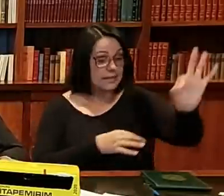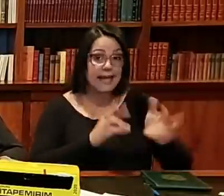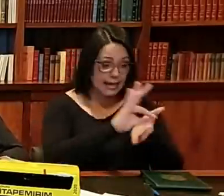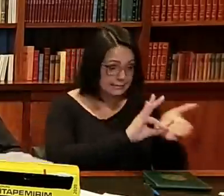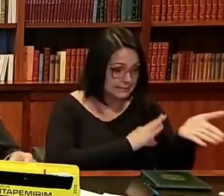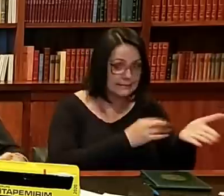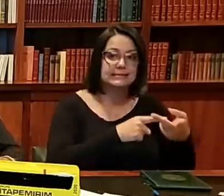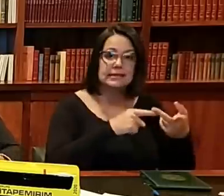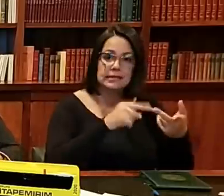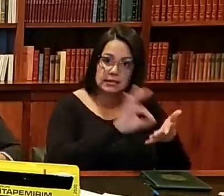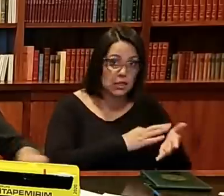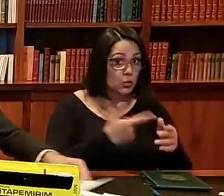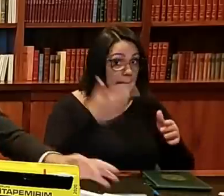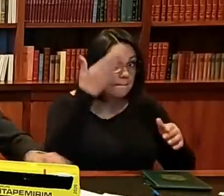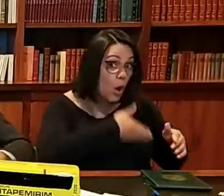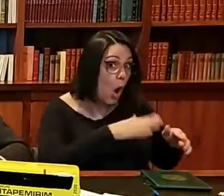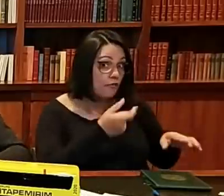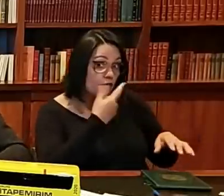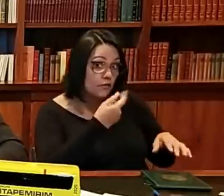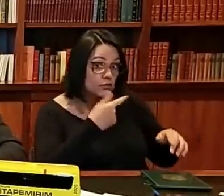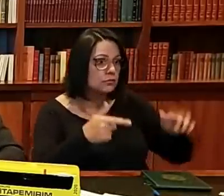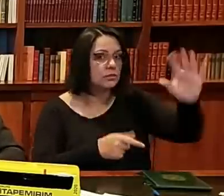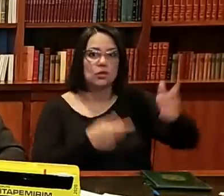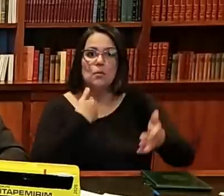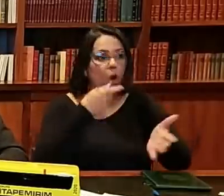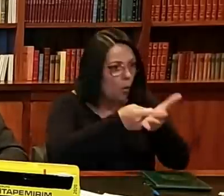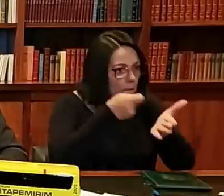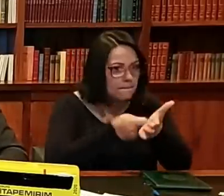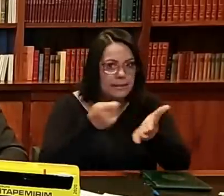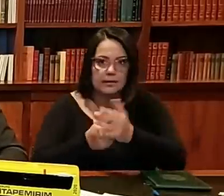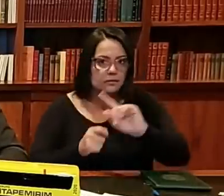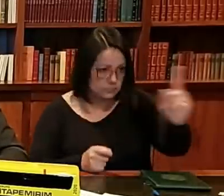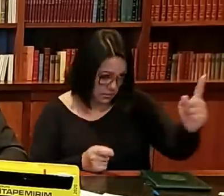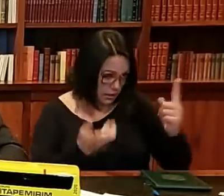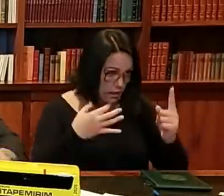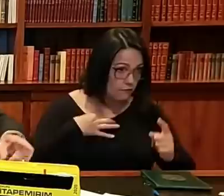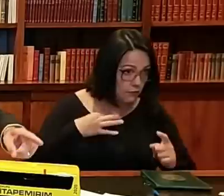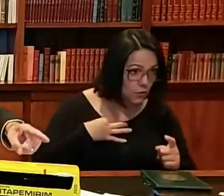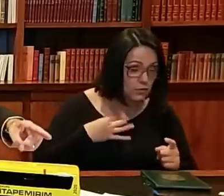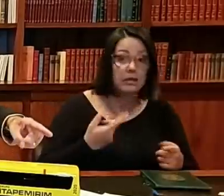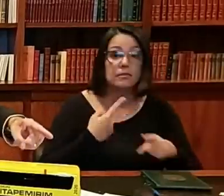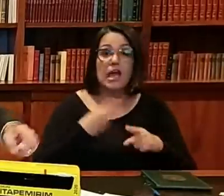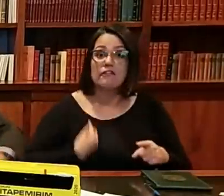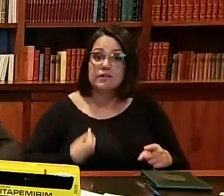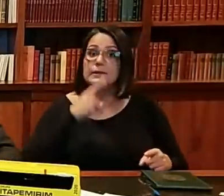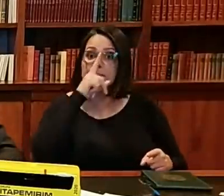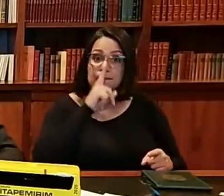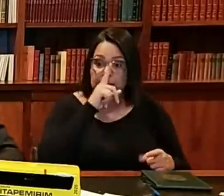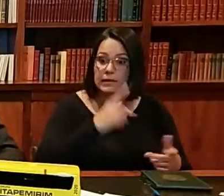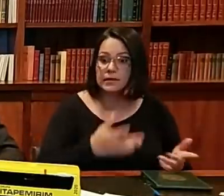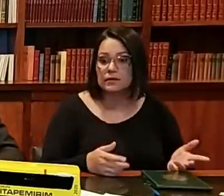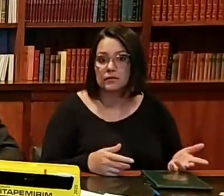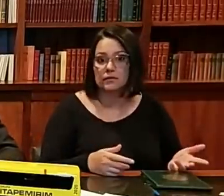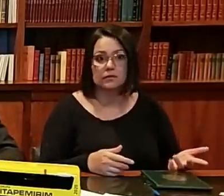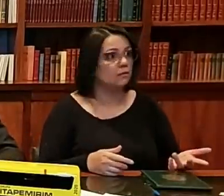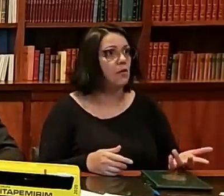não é testado, não é feito ainda. É, você não pode obrigar ninguém a participar como voluntário, colocar sua vida em risco. Nossa.